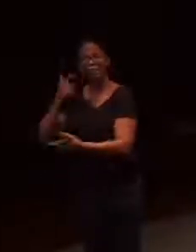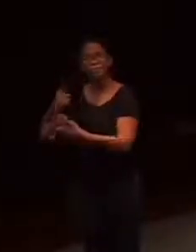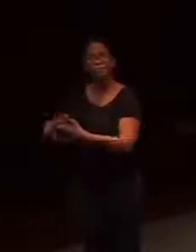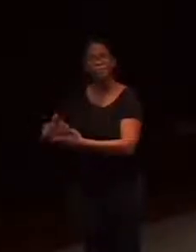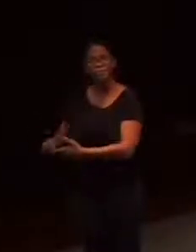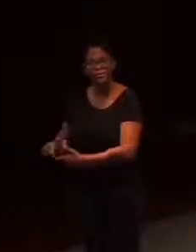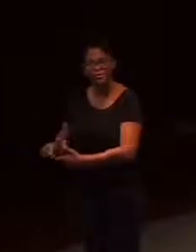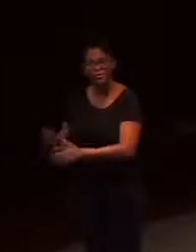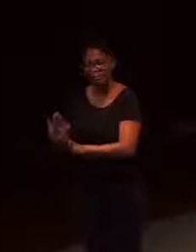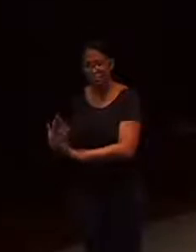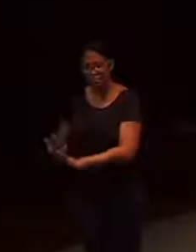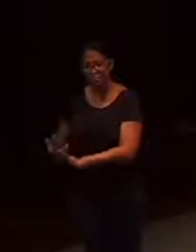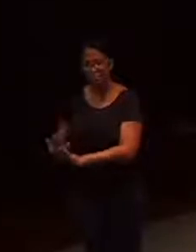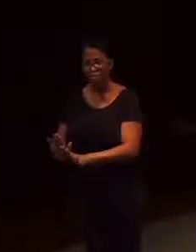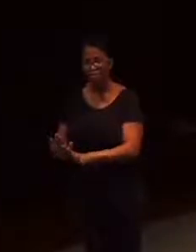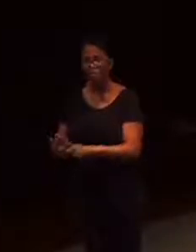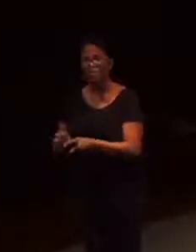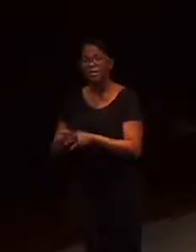caso aqui,